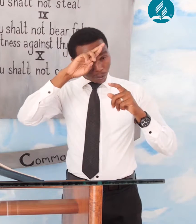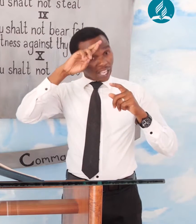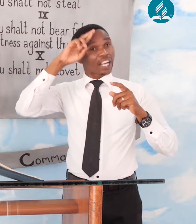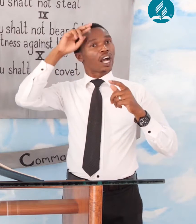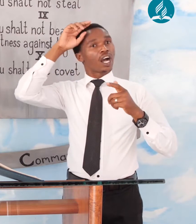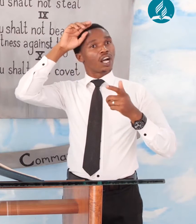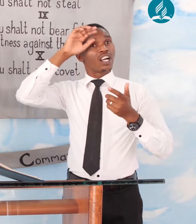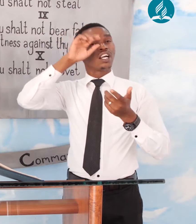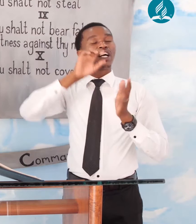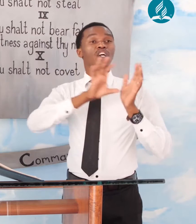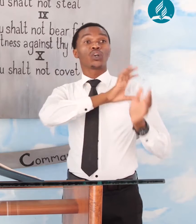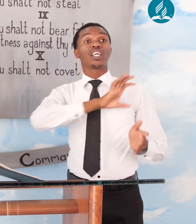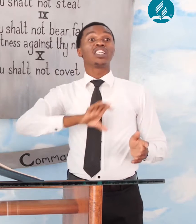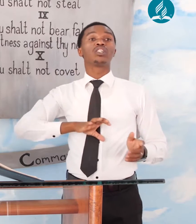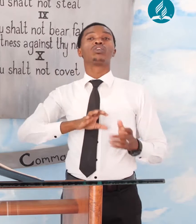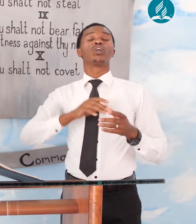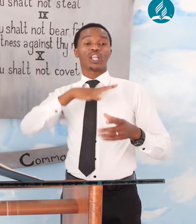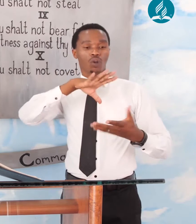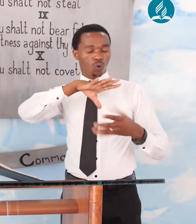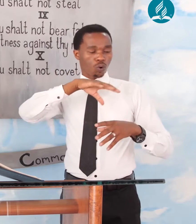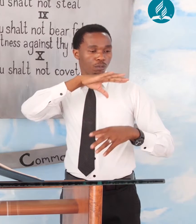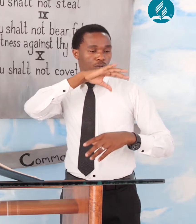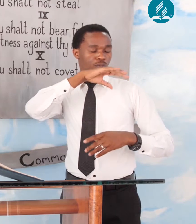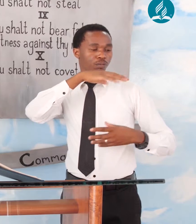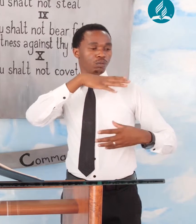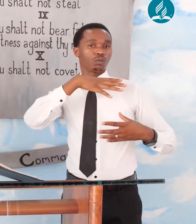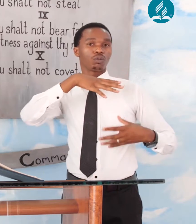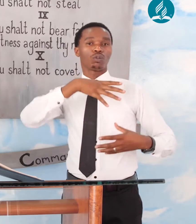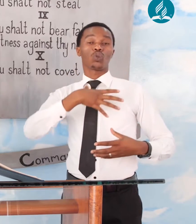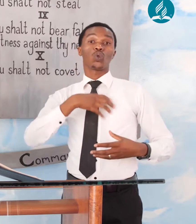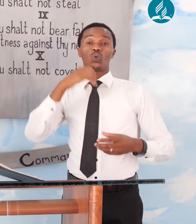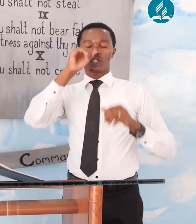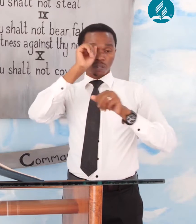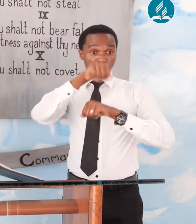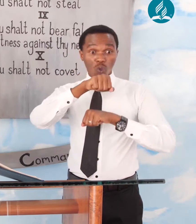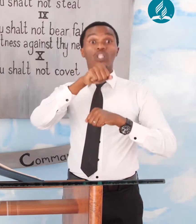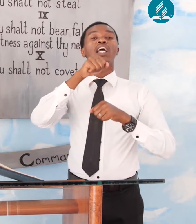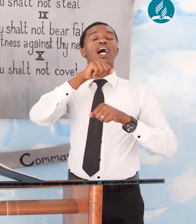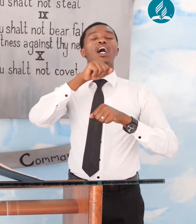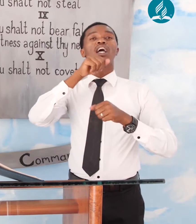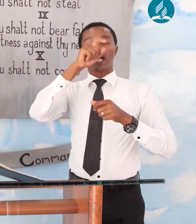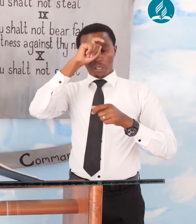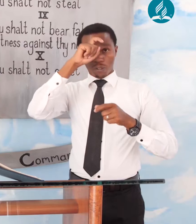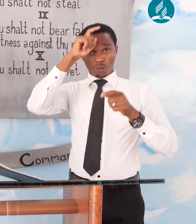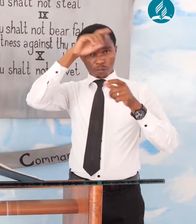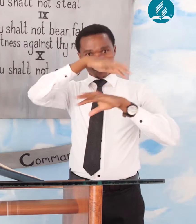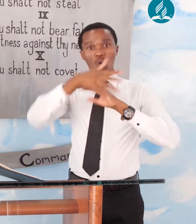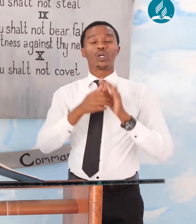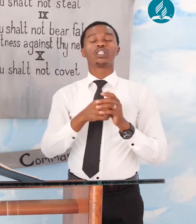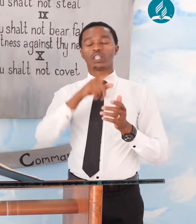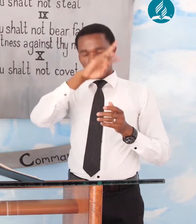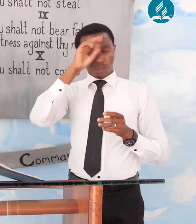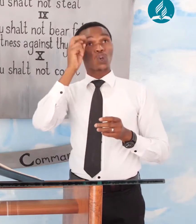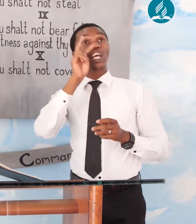ubwo Abanyegiputa babitse bwose, kuko yatumbiraga ingororano azagororerwa.